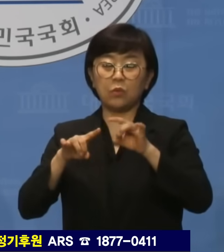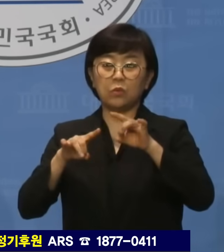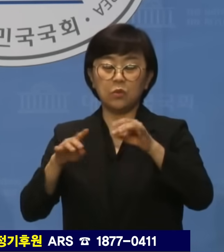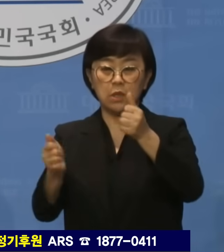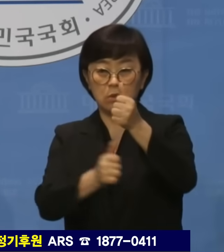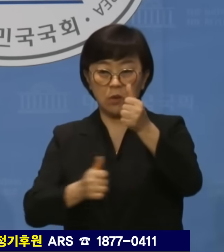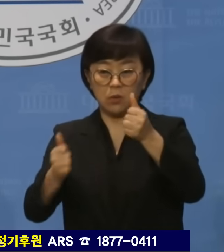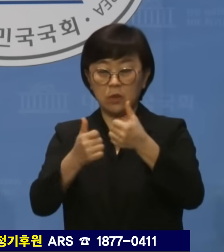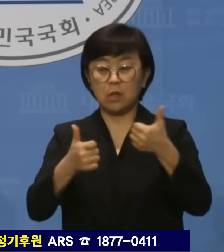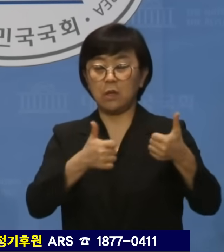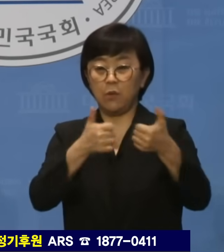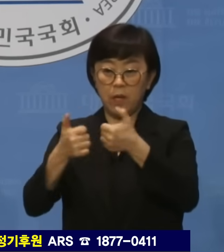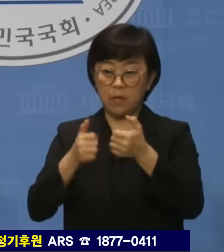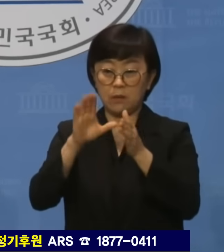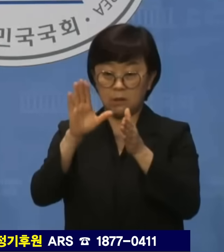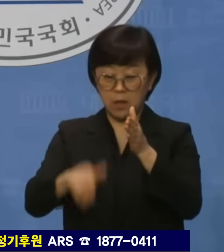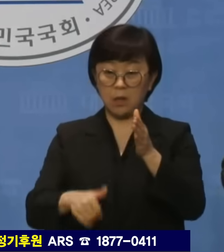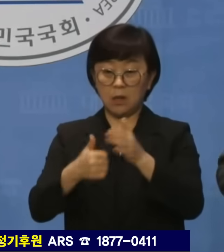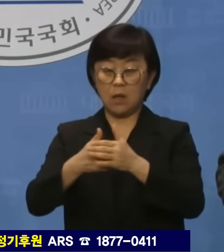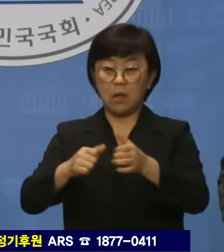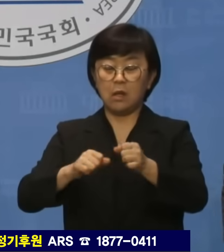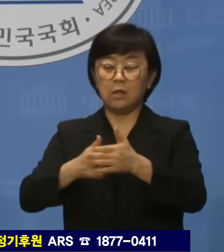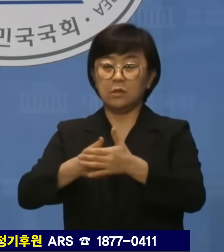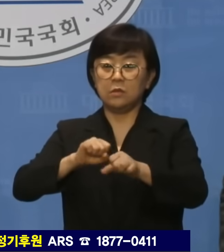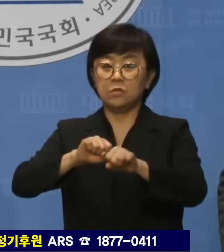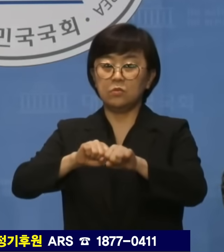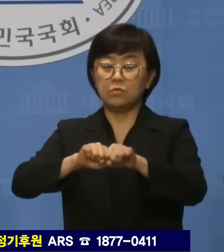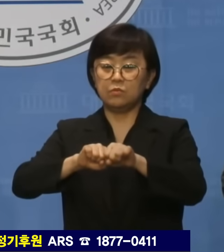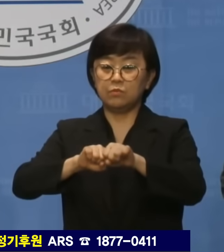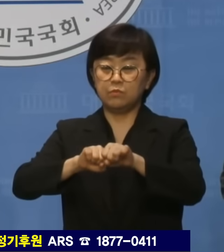과학기술정보방송통신위원회 전체 회의에서 중대범죄,